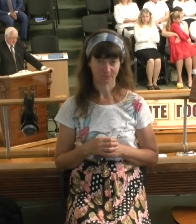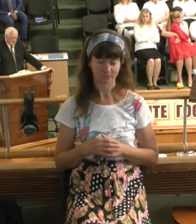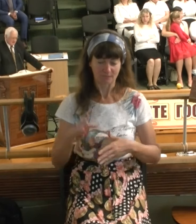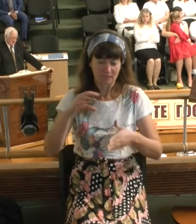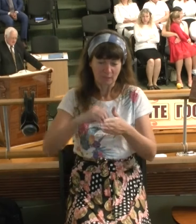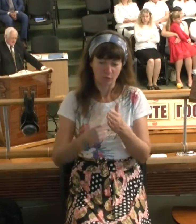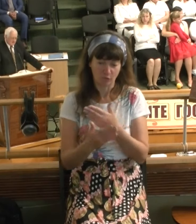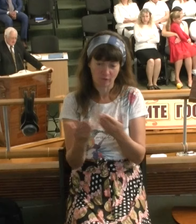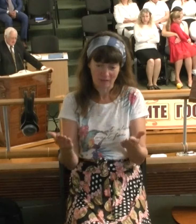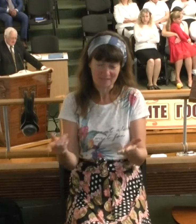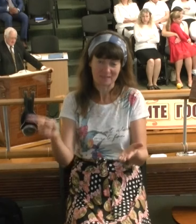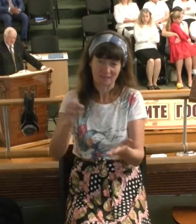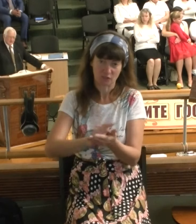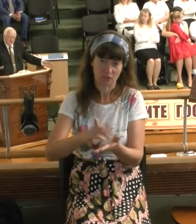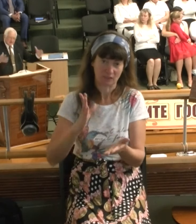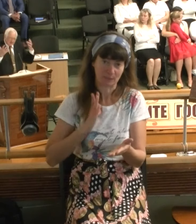Иисусе.